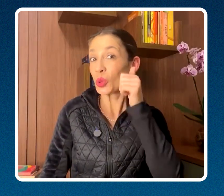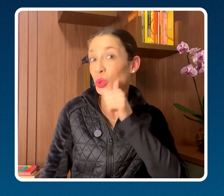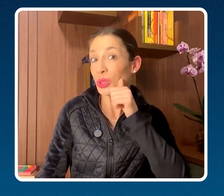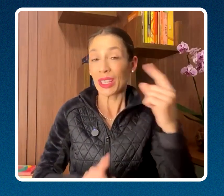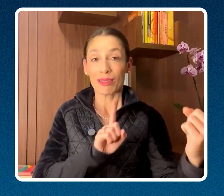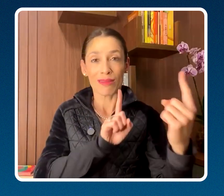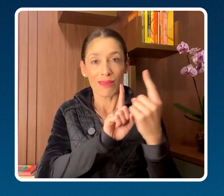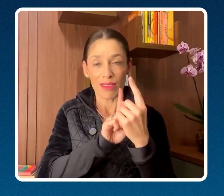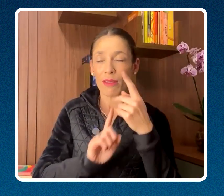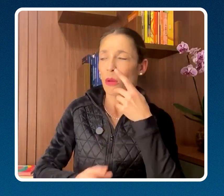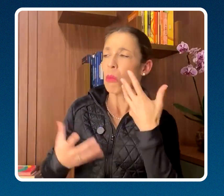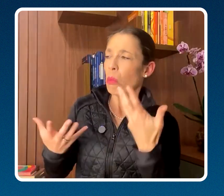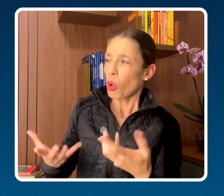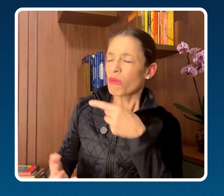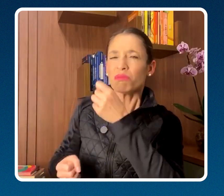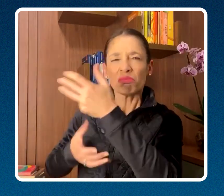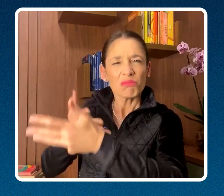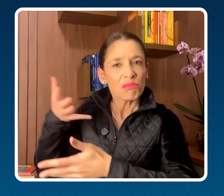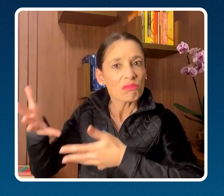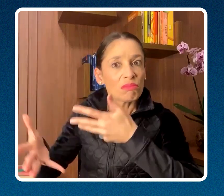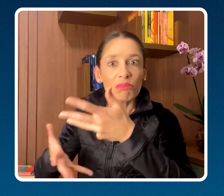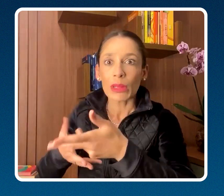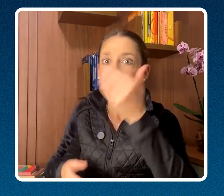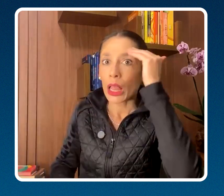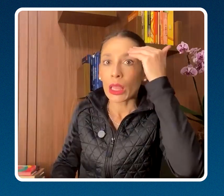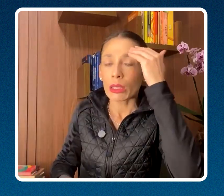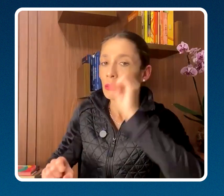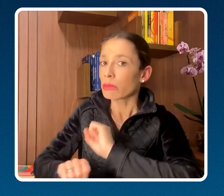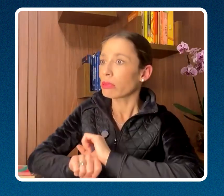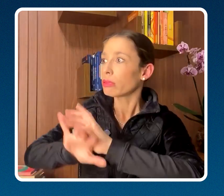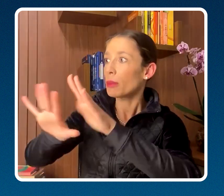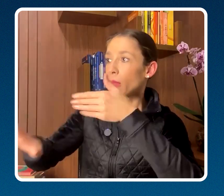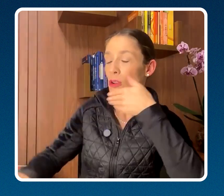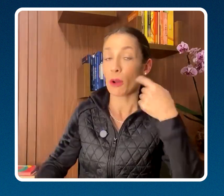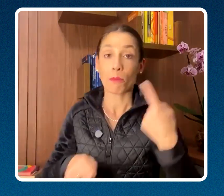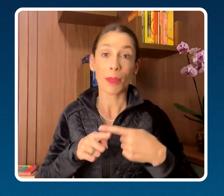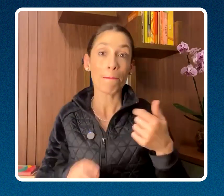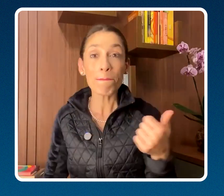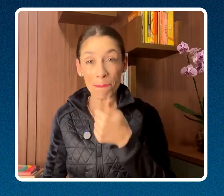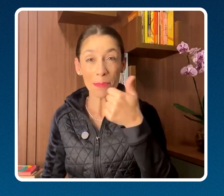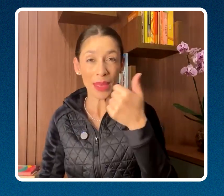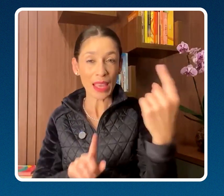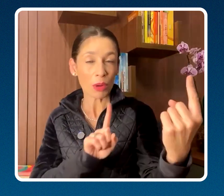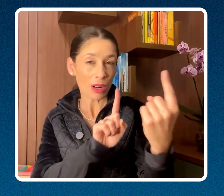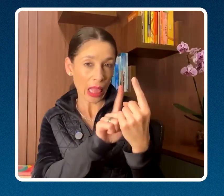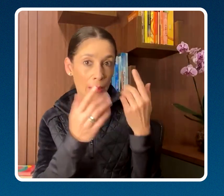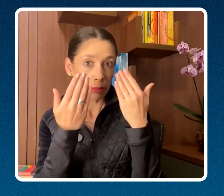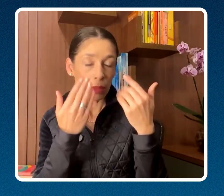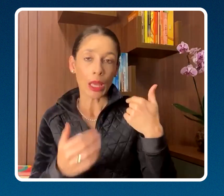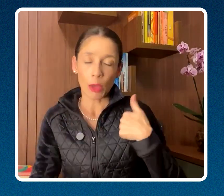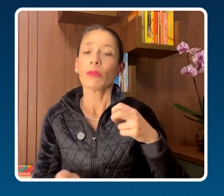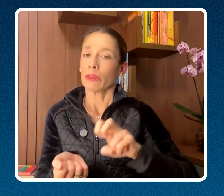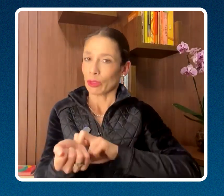ouvi isso, muito maravilhoso, porque meus primeiros atendimentos eu fiquei muito nervosa pela situação de já ser uma pessoa